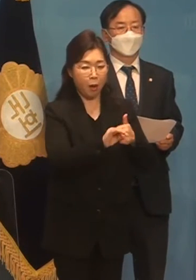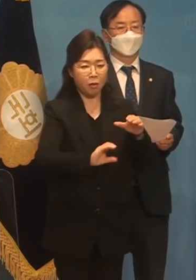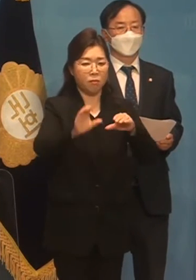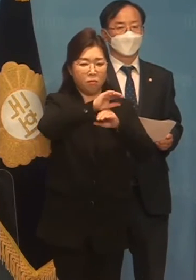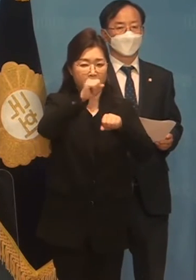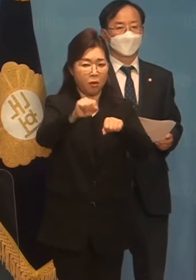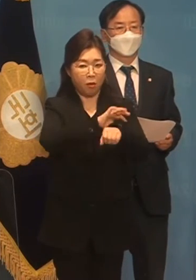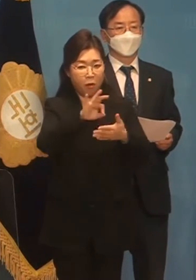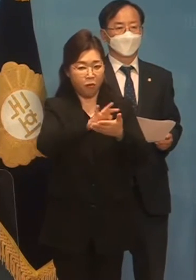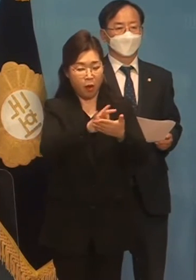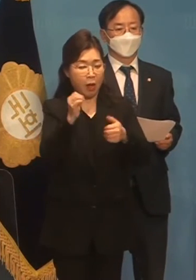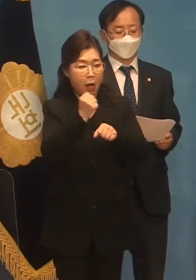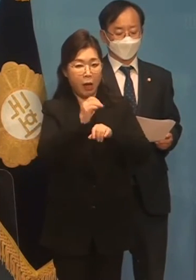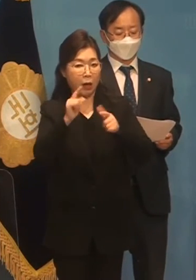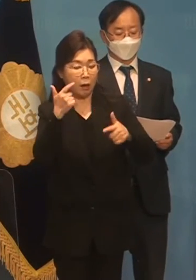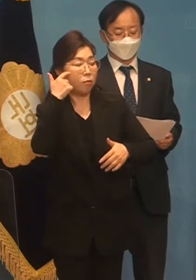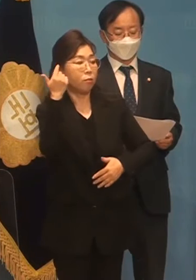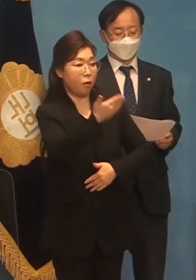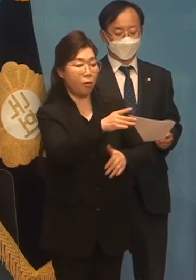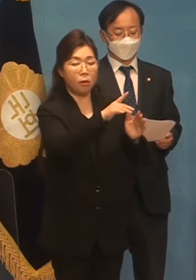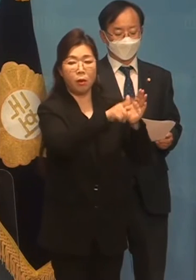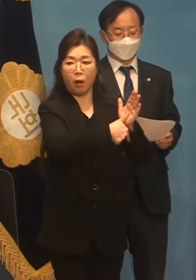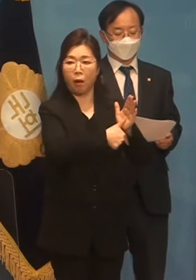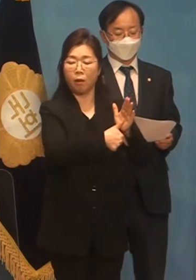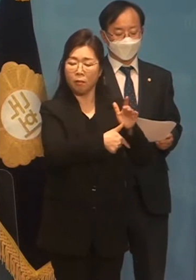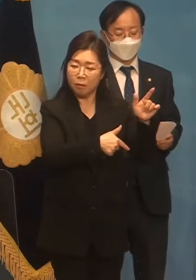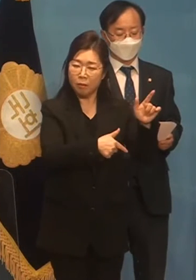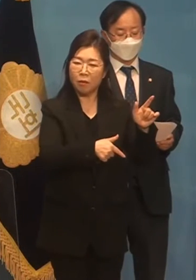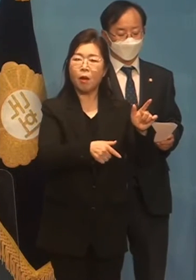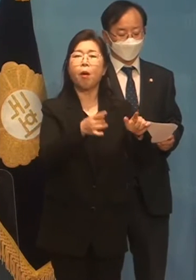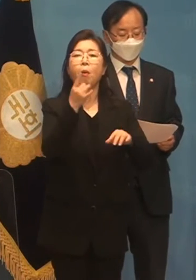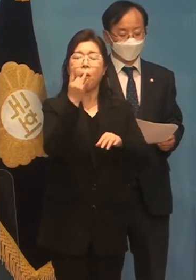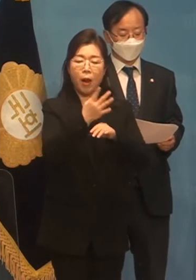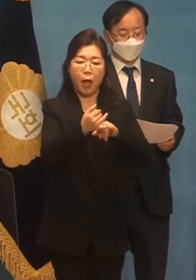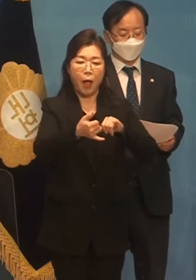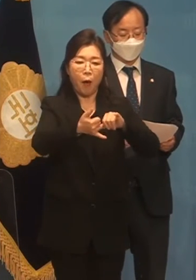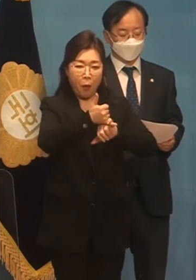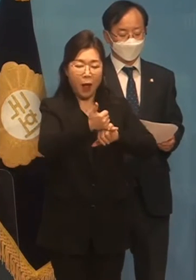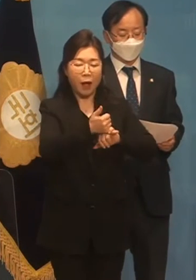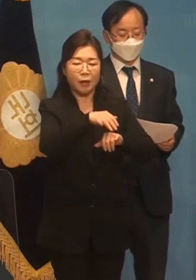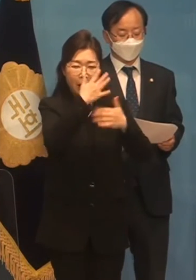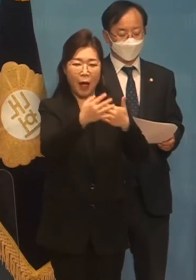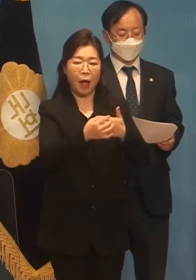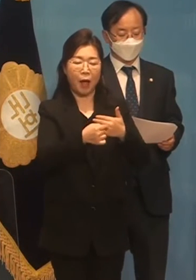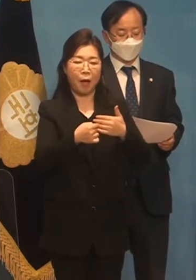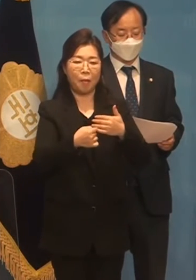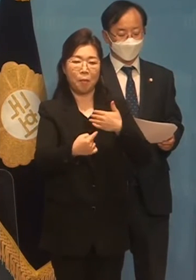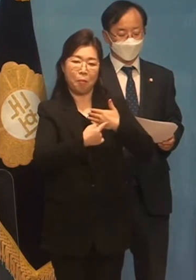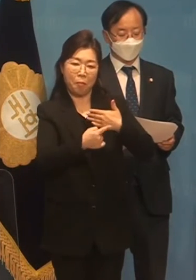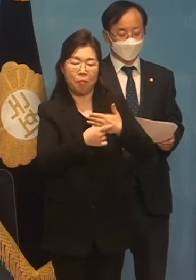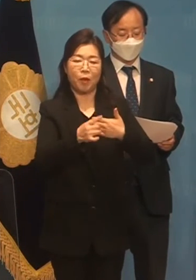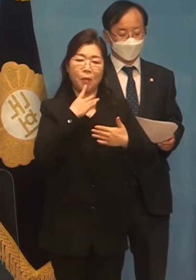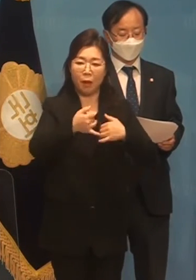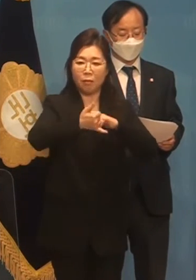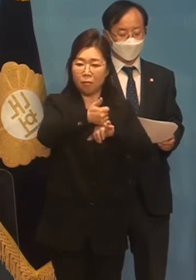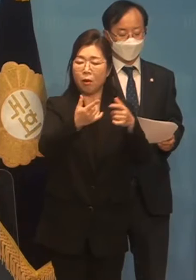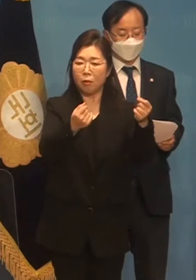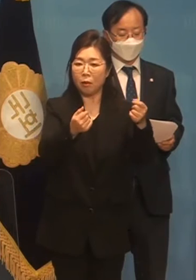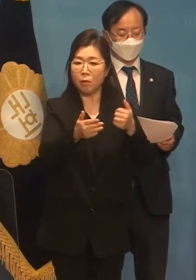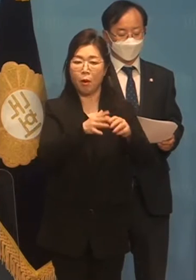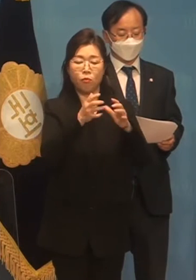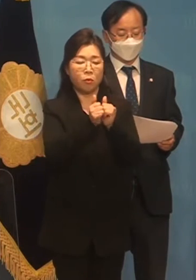안 할 것이냐는 질문에 대해 공약이 원래 다 그런 것 아니냐며 국민을